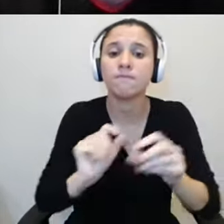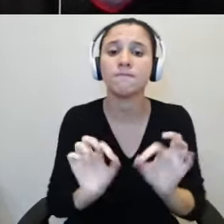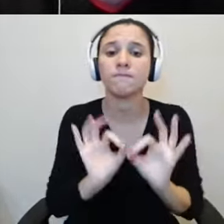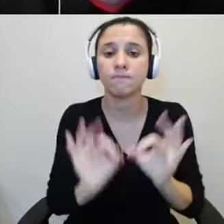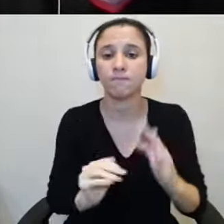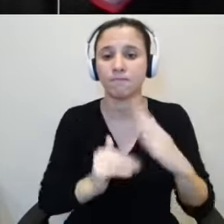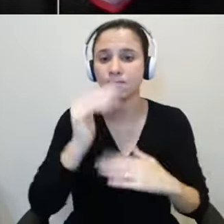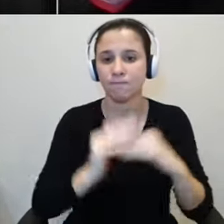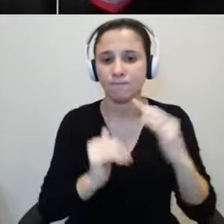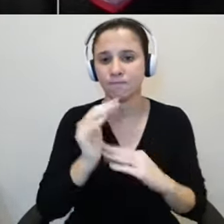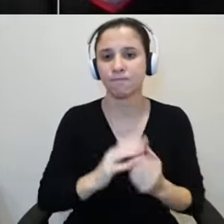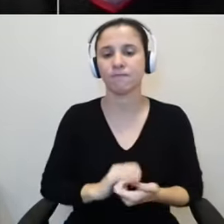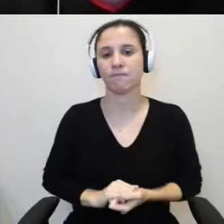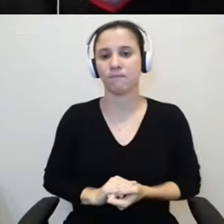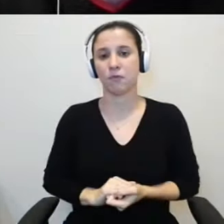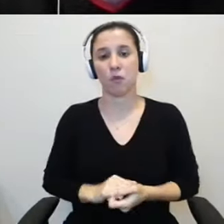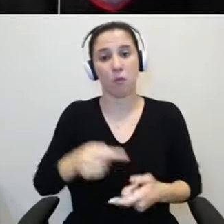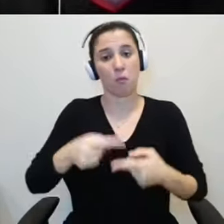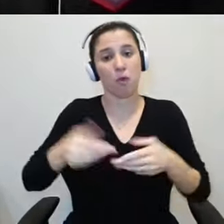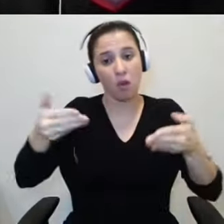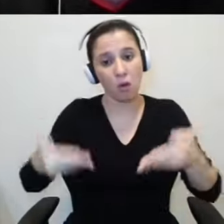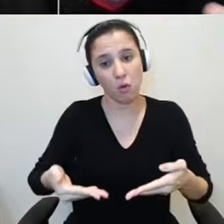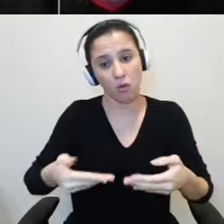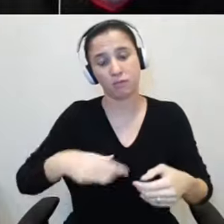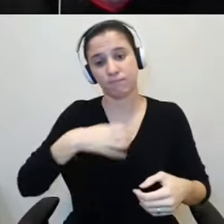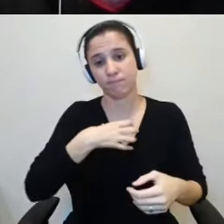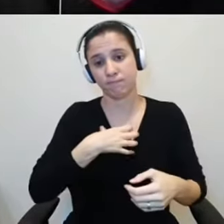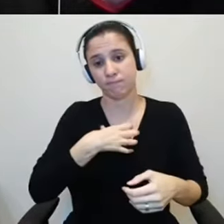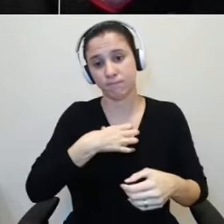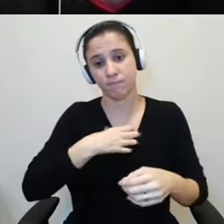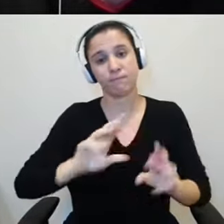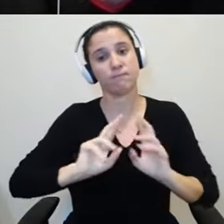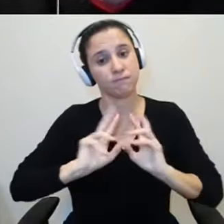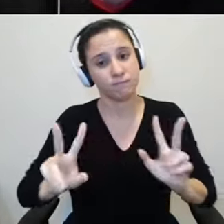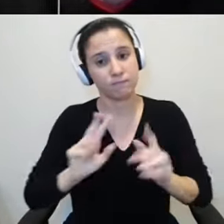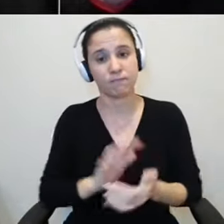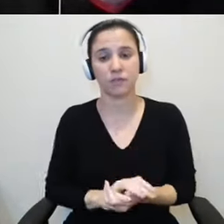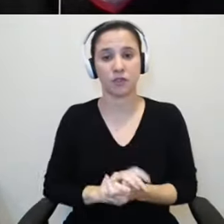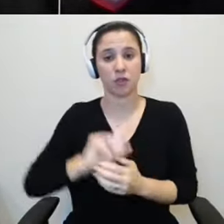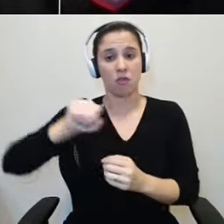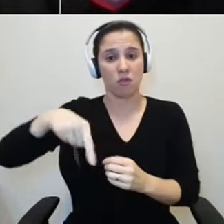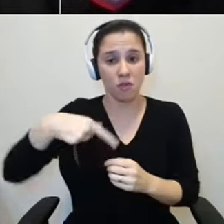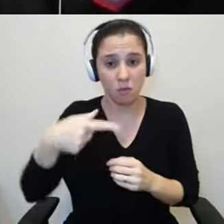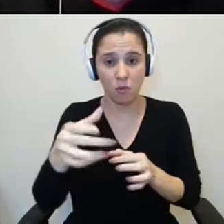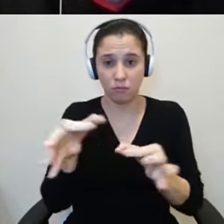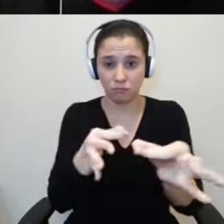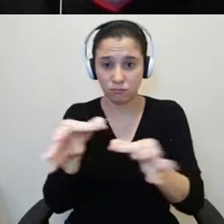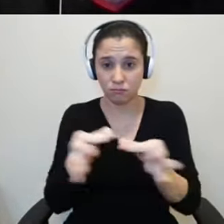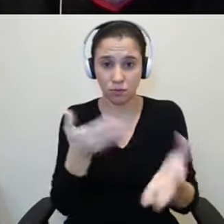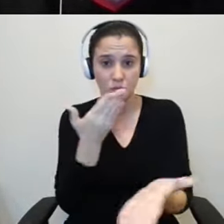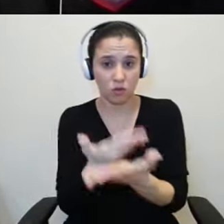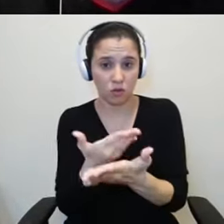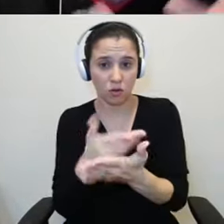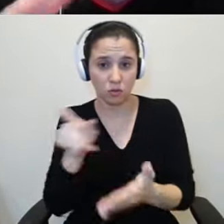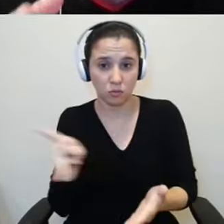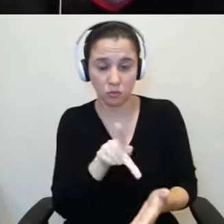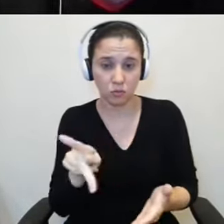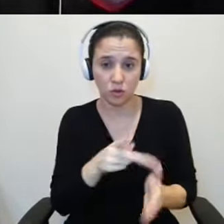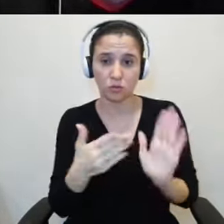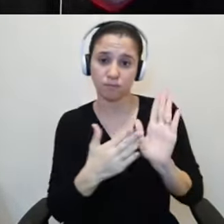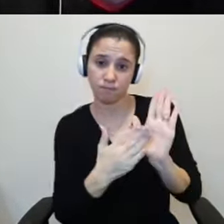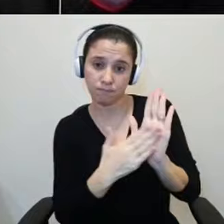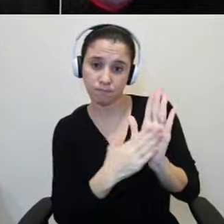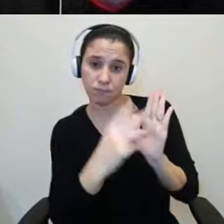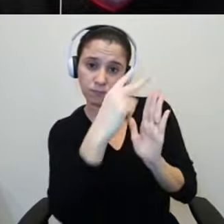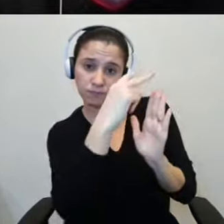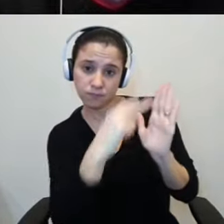período diferente. Depois disso, depois dos planos serem revistos, os cursos vão montar planos